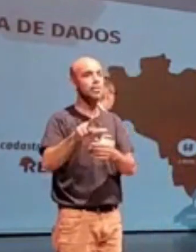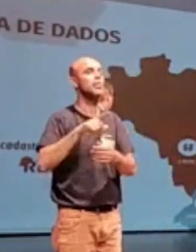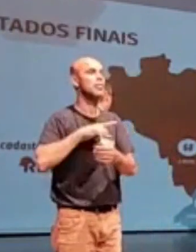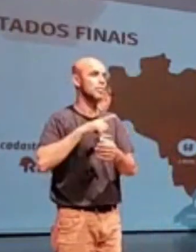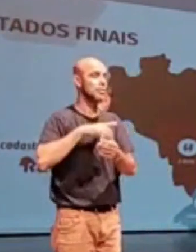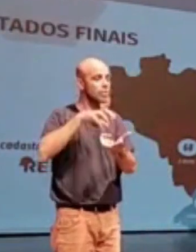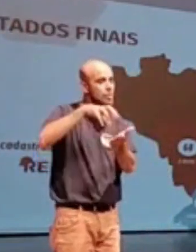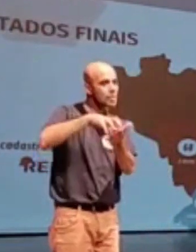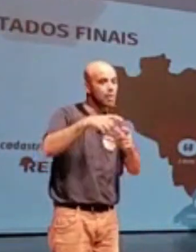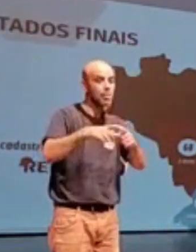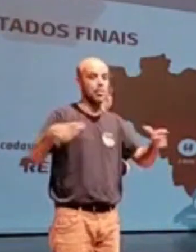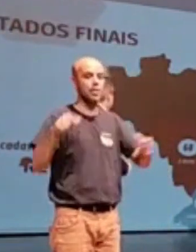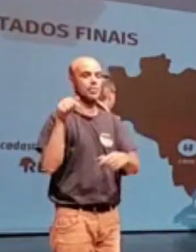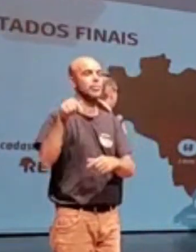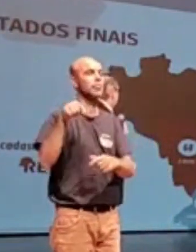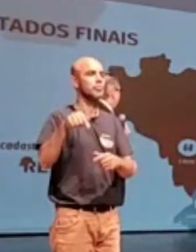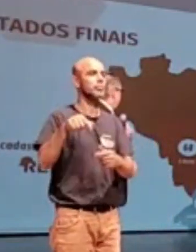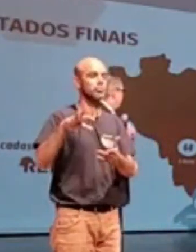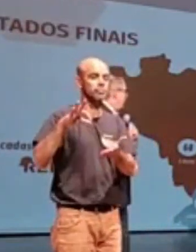número um pouco maior, né?